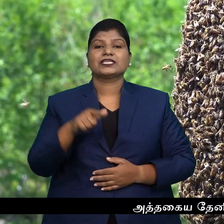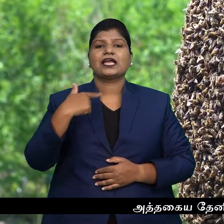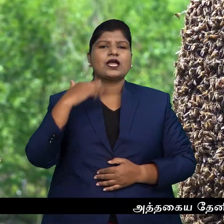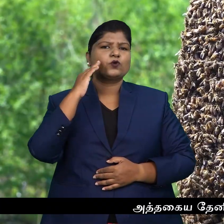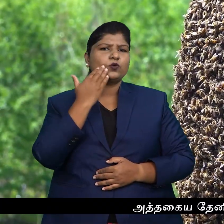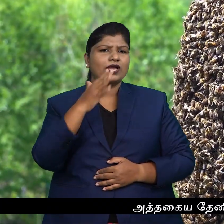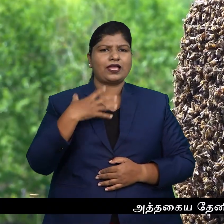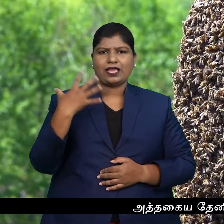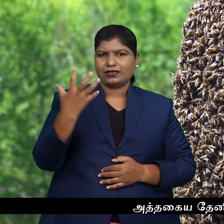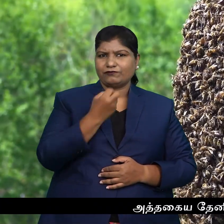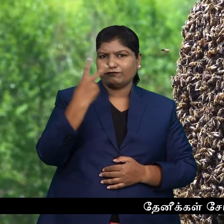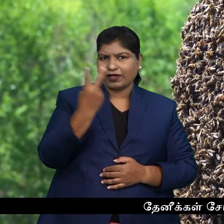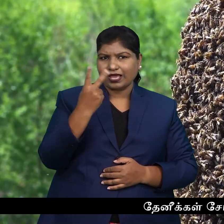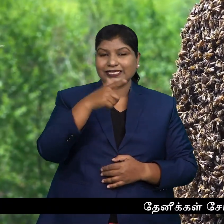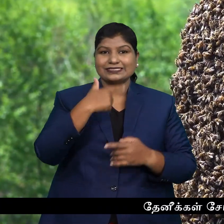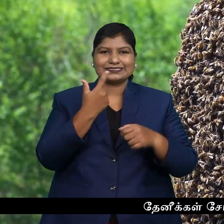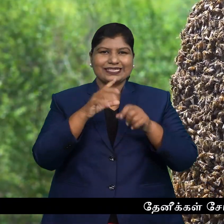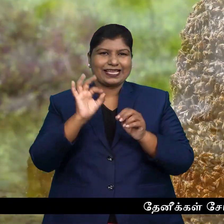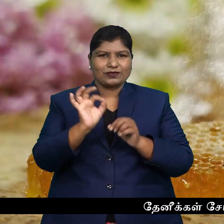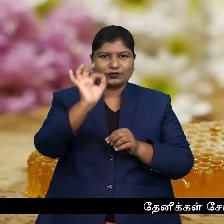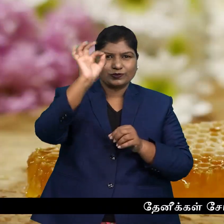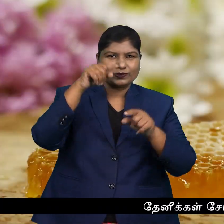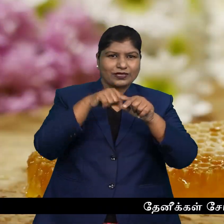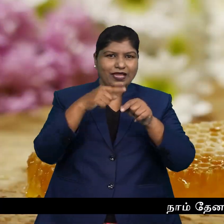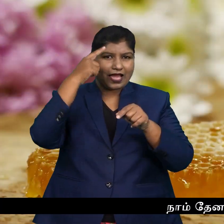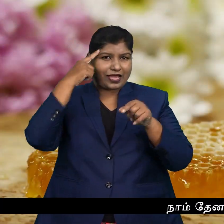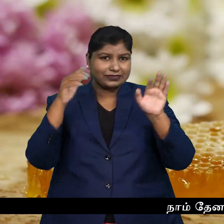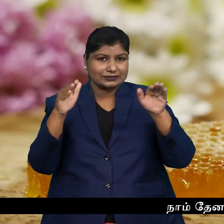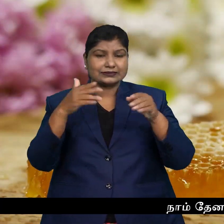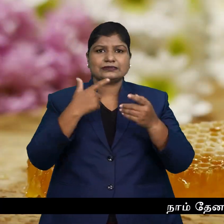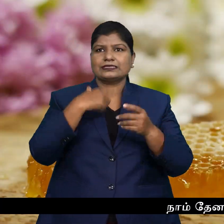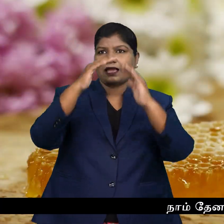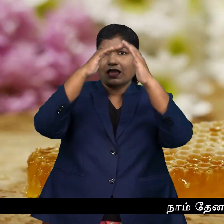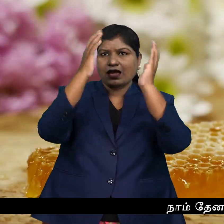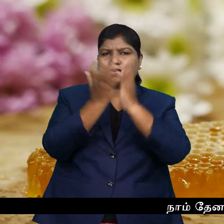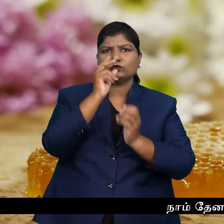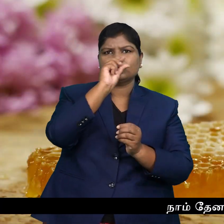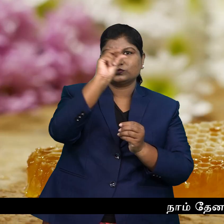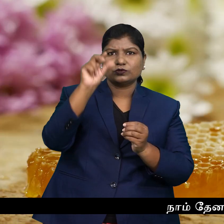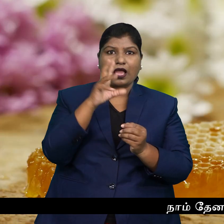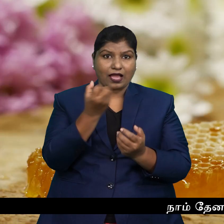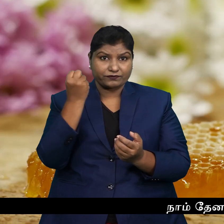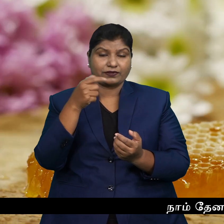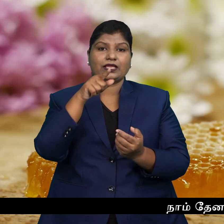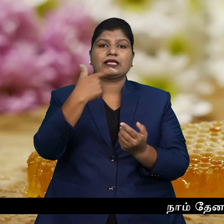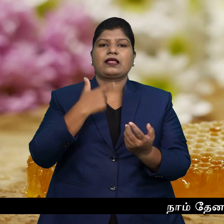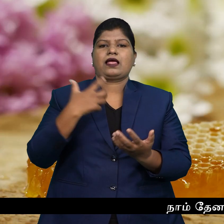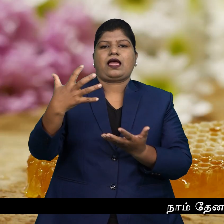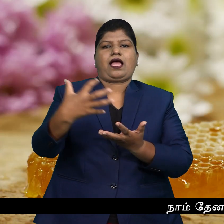அத்தகைய தேன் கூட்டை கண்டுபிடித்து தேனீக்கள் சேமித்து வைக்கும் உணவை நாம் தேனாக சேகரிக்கிறோம்.